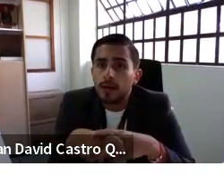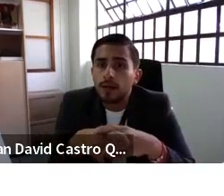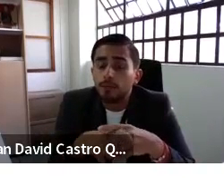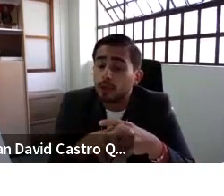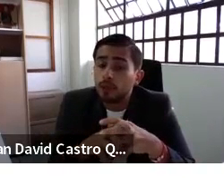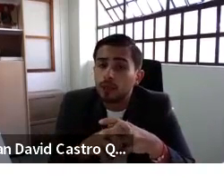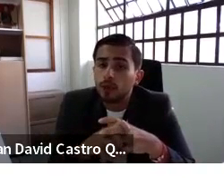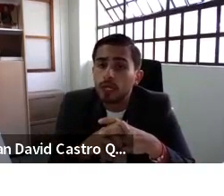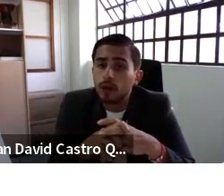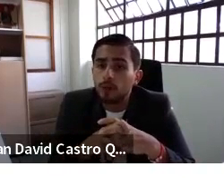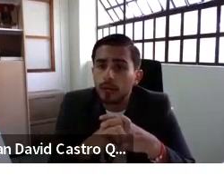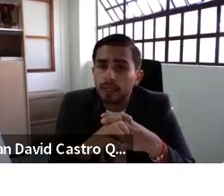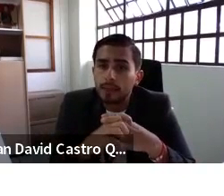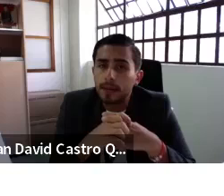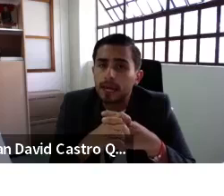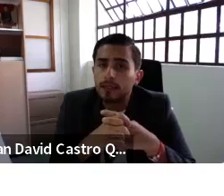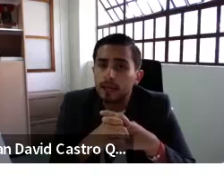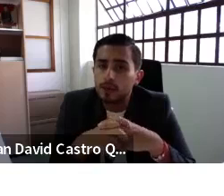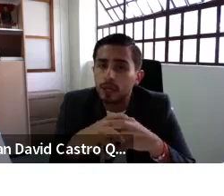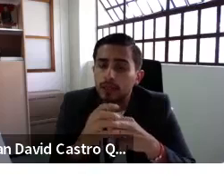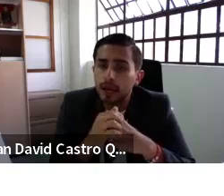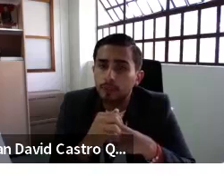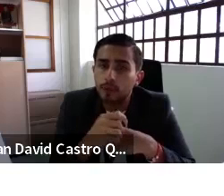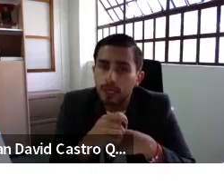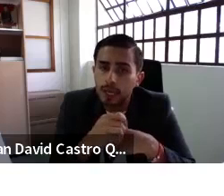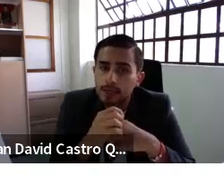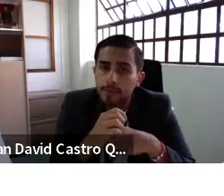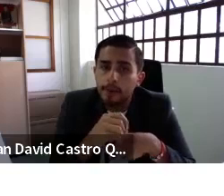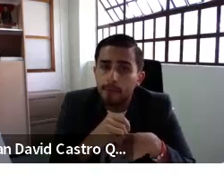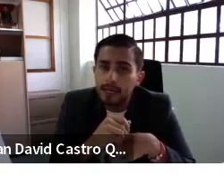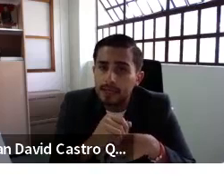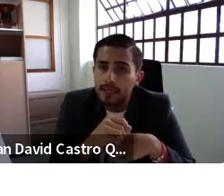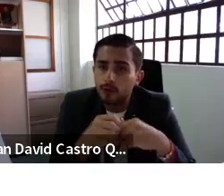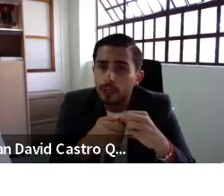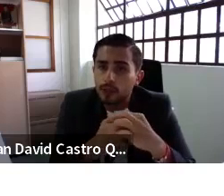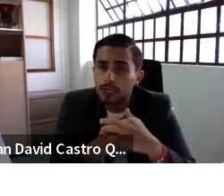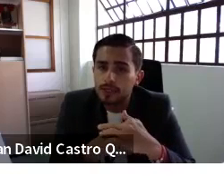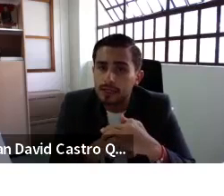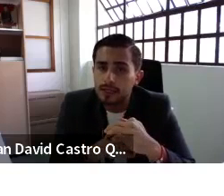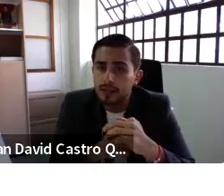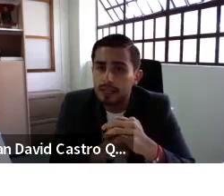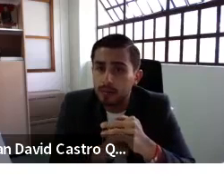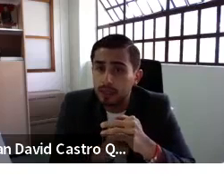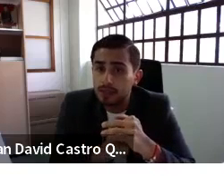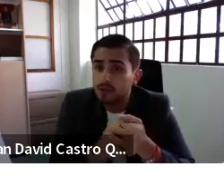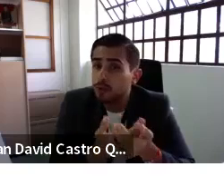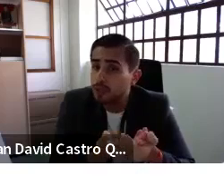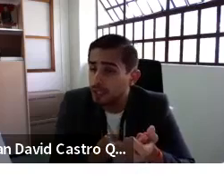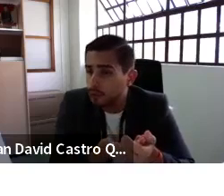perdón tecnología como herramienta para la interacción y el intercambio de ideas pareceres argumentos y destrezas entre las partes somos nativos